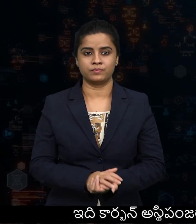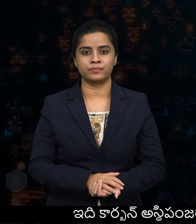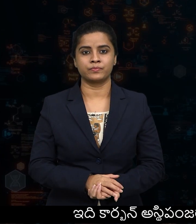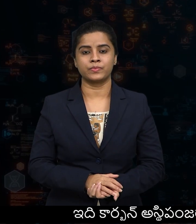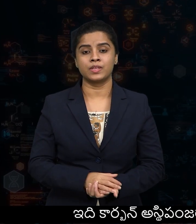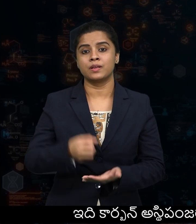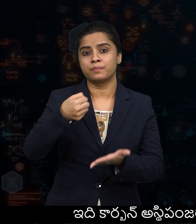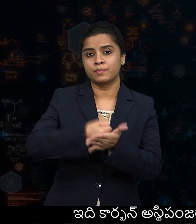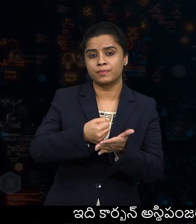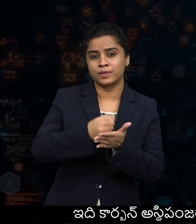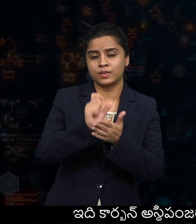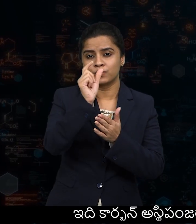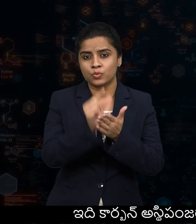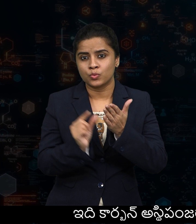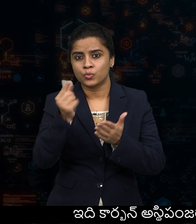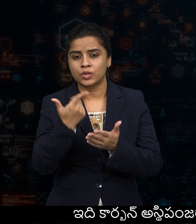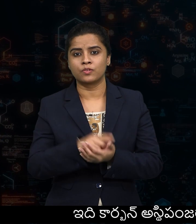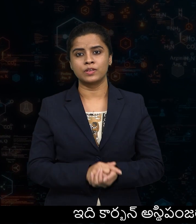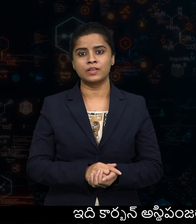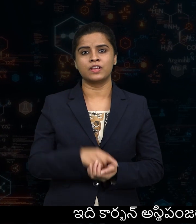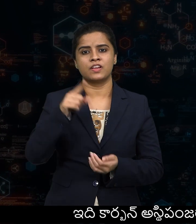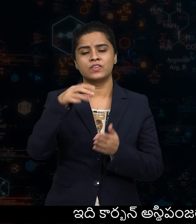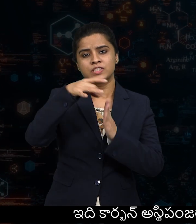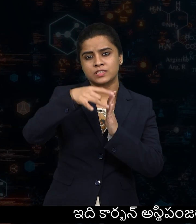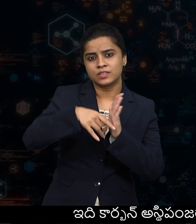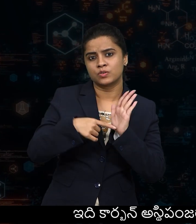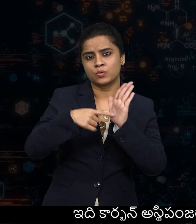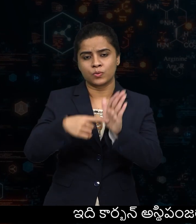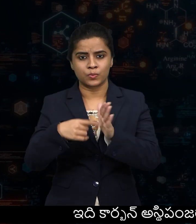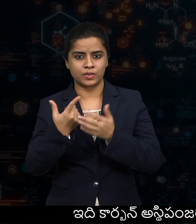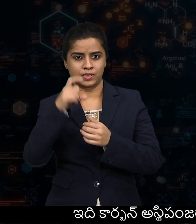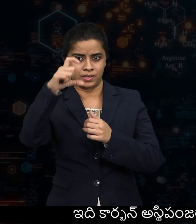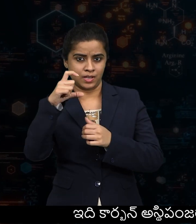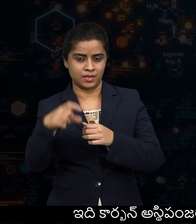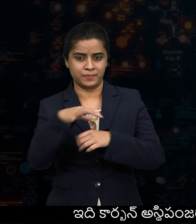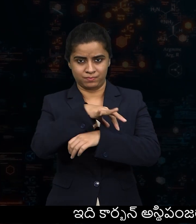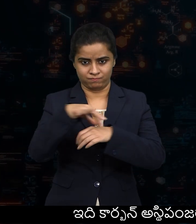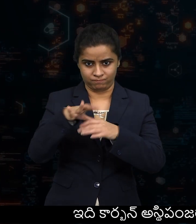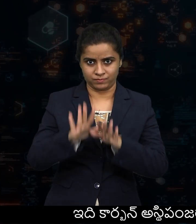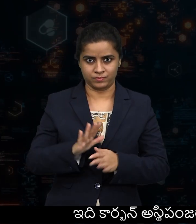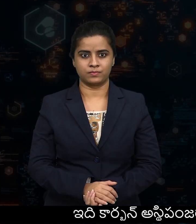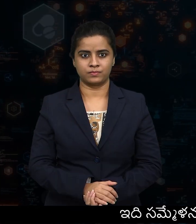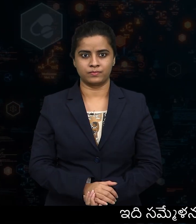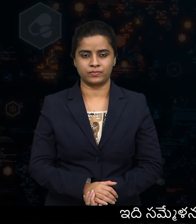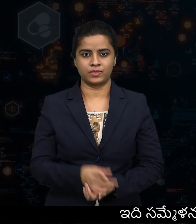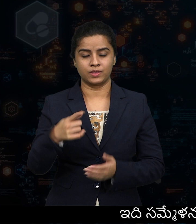ఇది కార్బన్ అస్థిపంజరాన్ని వివరించే ప్రాథమిక యూనిట్. ఇది సమ్మేళనం